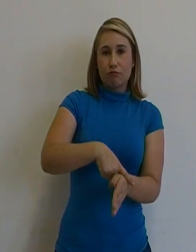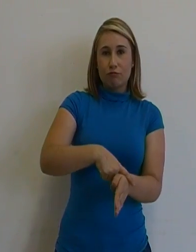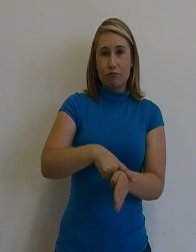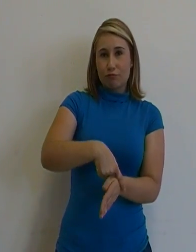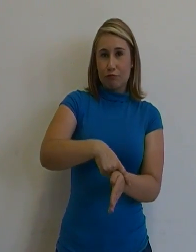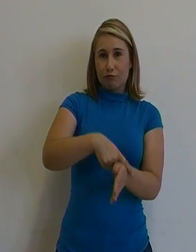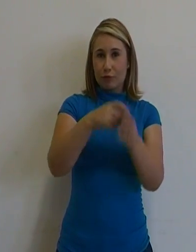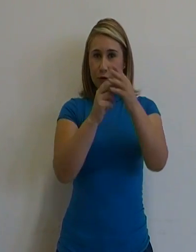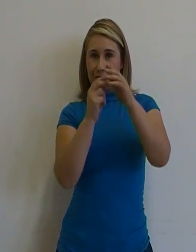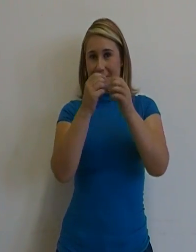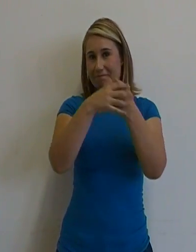Ayudas Técnicas,